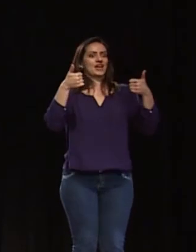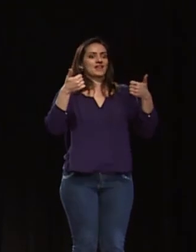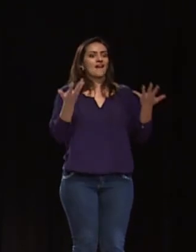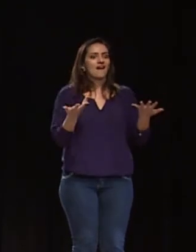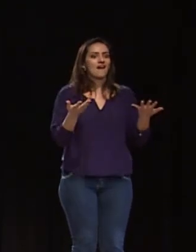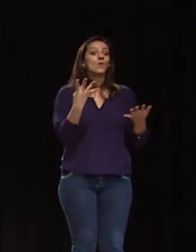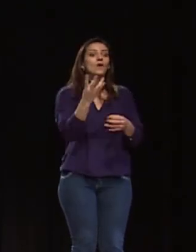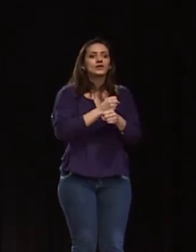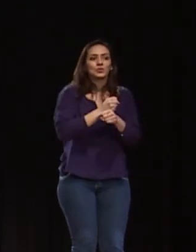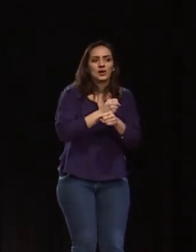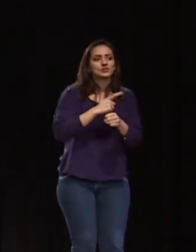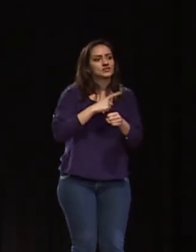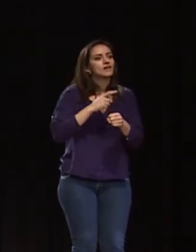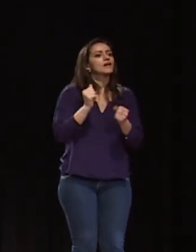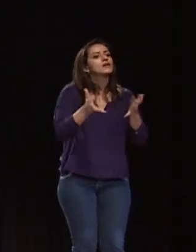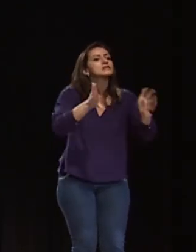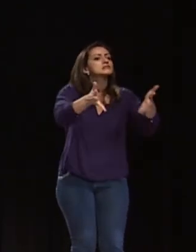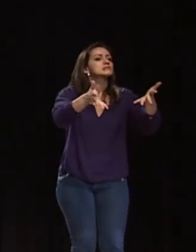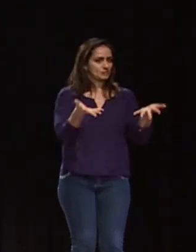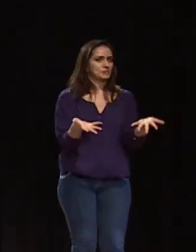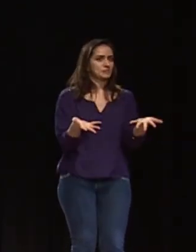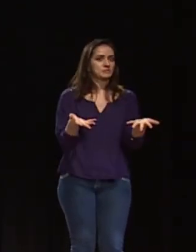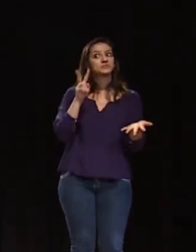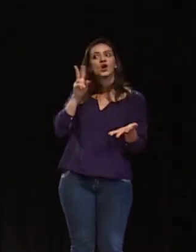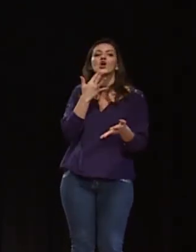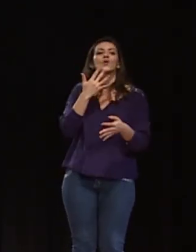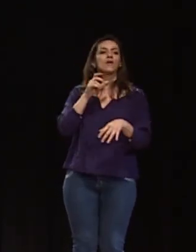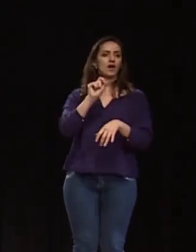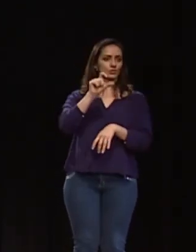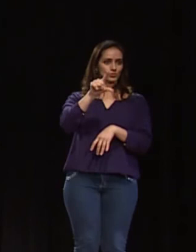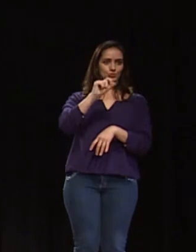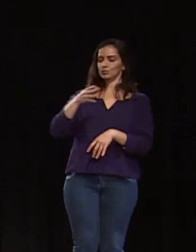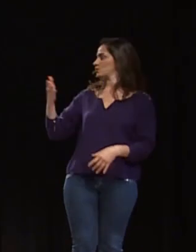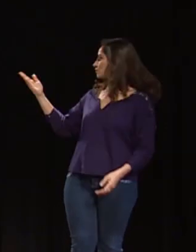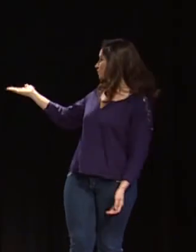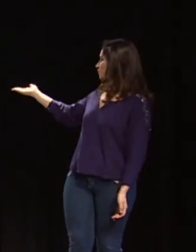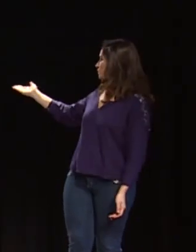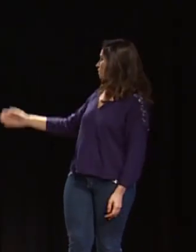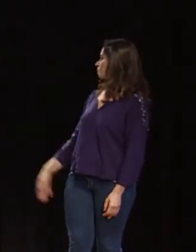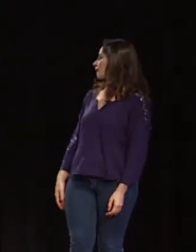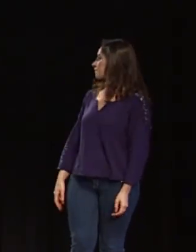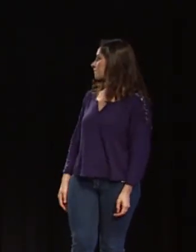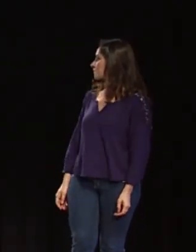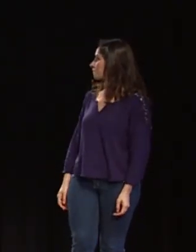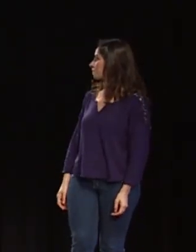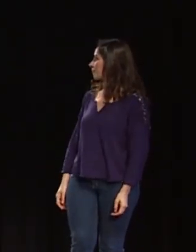encontrar um pouco de conforto linguístico também. Vai ser melhor do que os outros anos de escolarização, porque ele vai ter língua de sinais. E aí vocês veem a cor azul no que fala